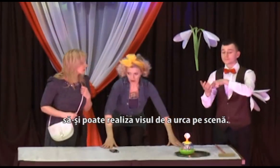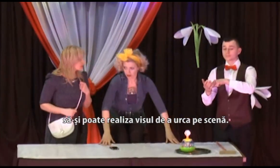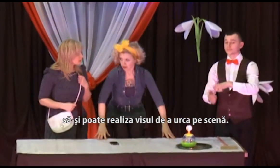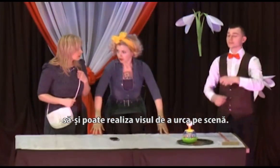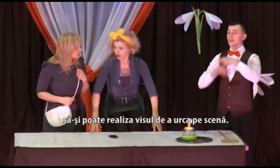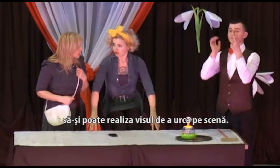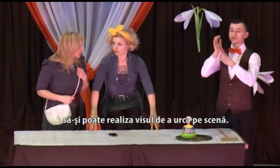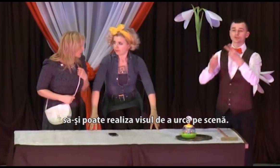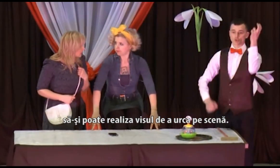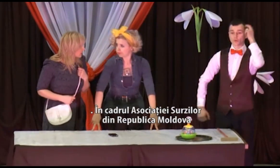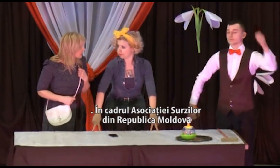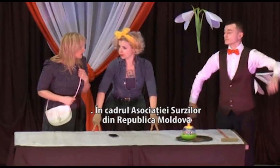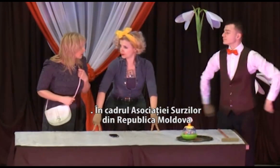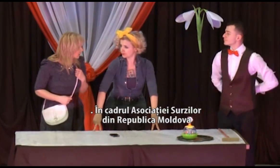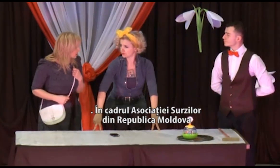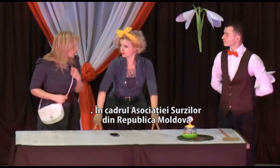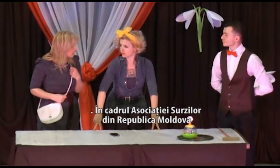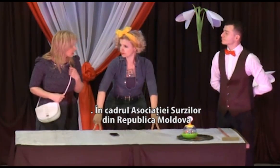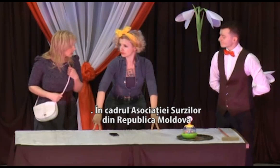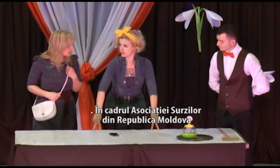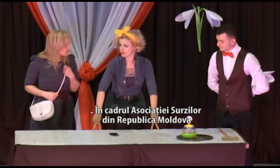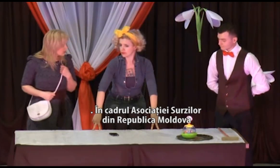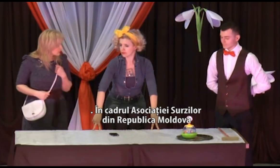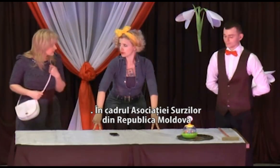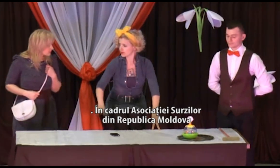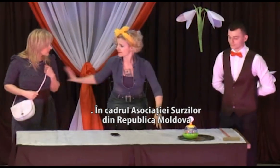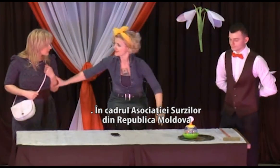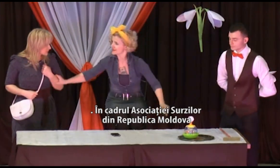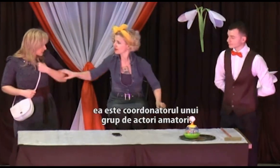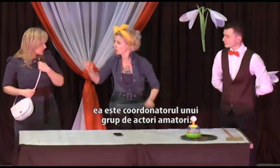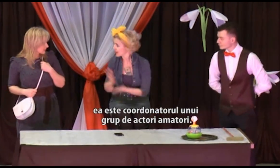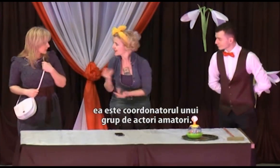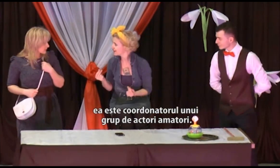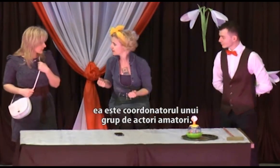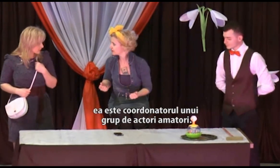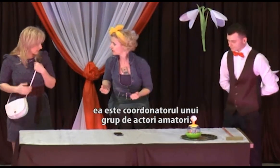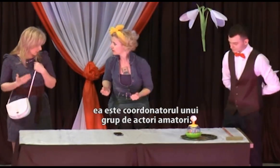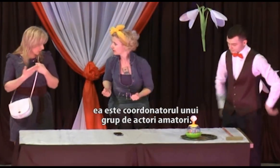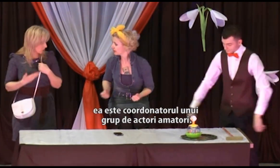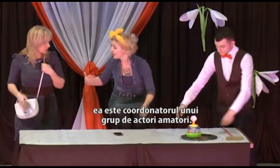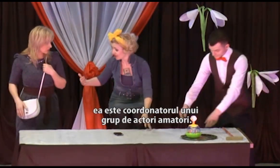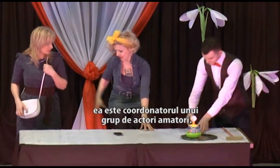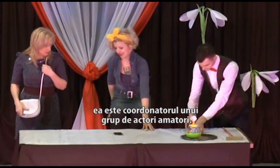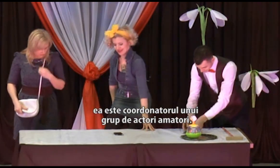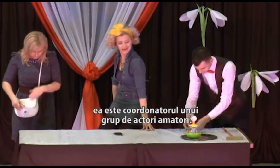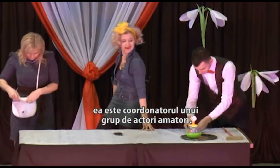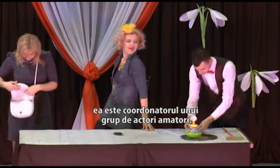de a urca pe scenă. În cadrul Asociației Surzilor din Republica Moldova, ea este coordonatorul unui grup de actori